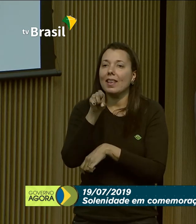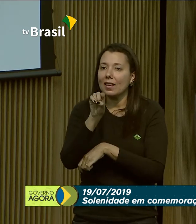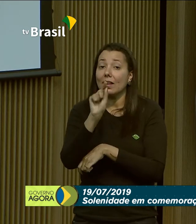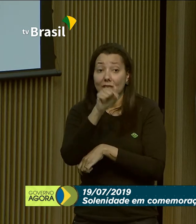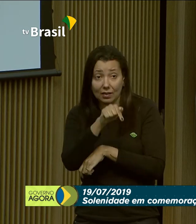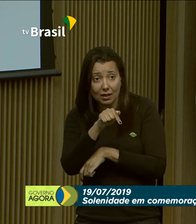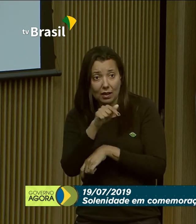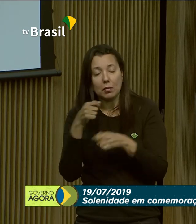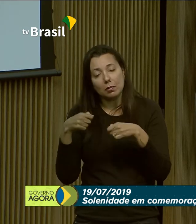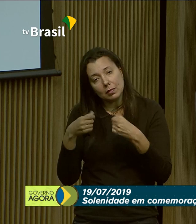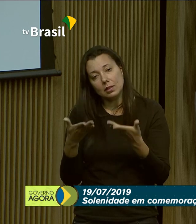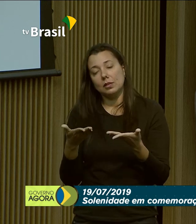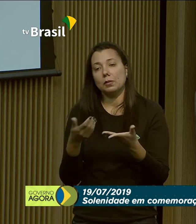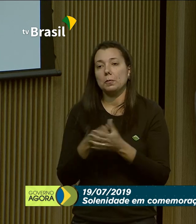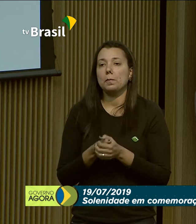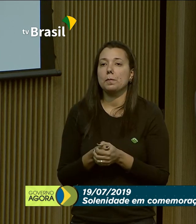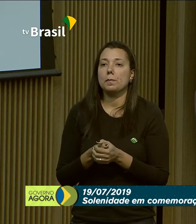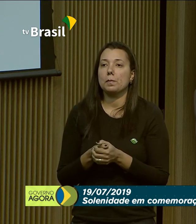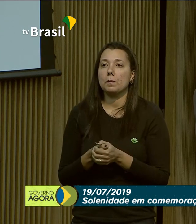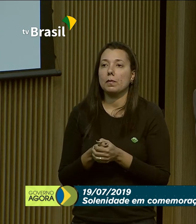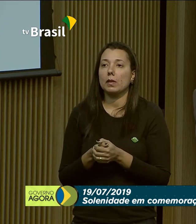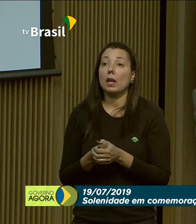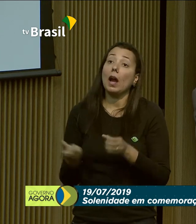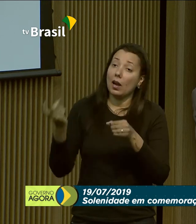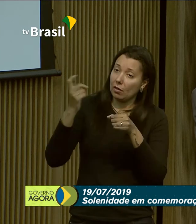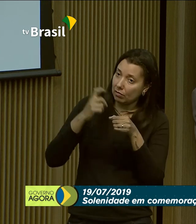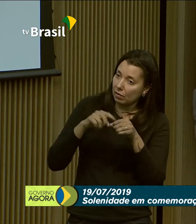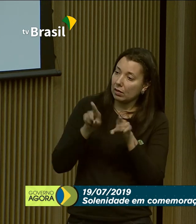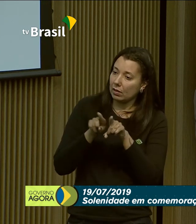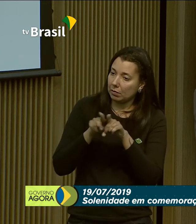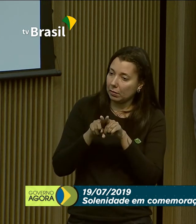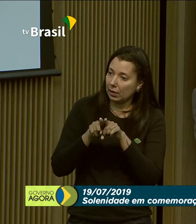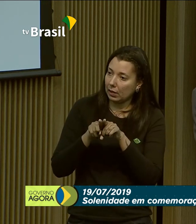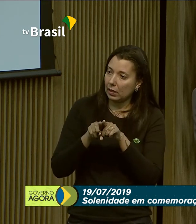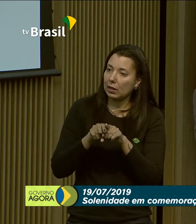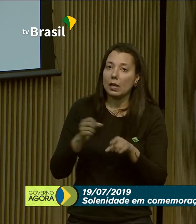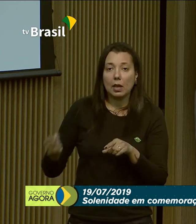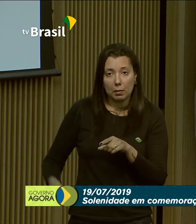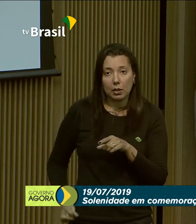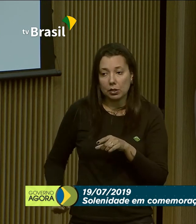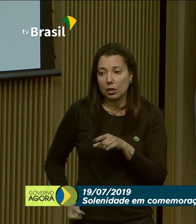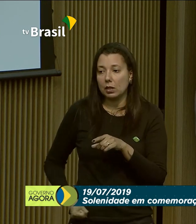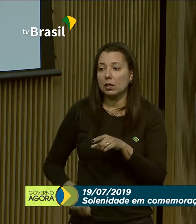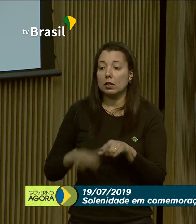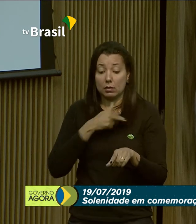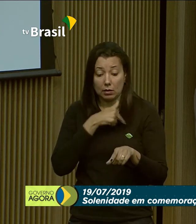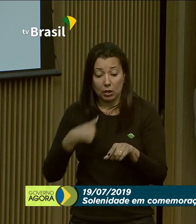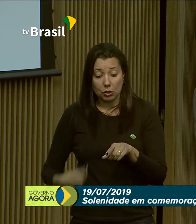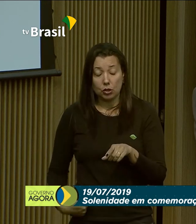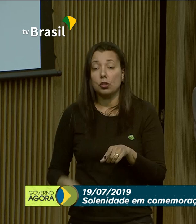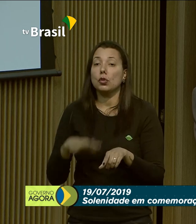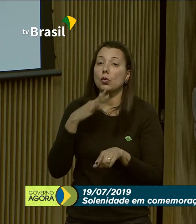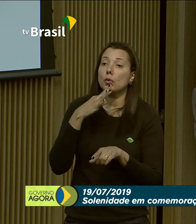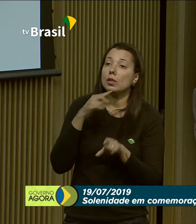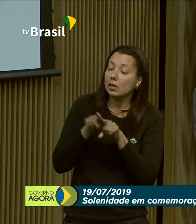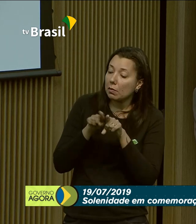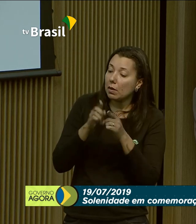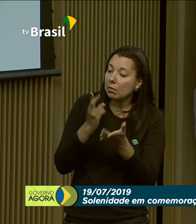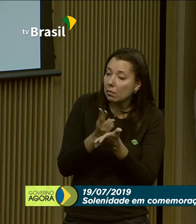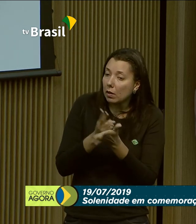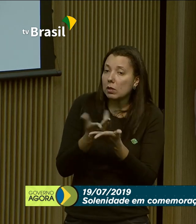lá para jogar, né? E veio através da embaixada chinesa, foi um rebuliço no fio Tite,